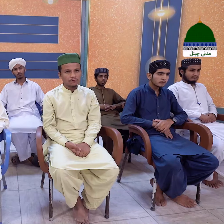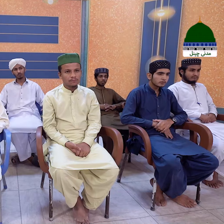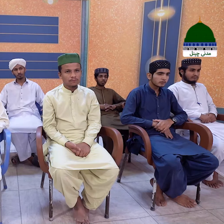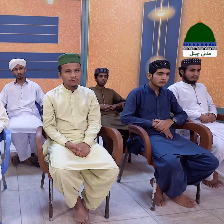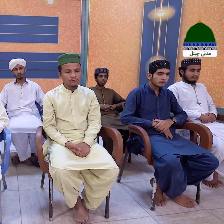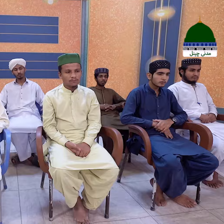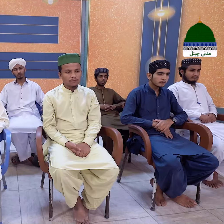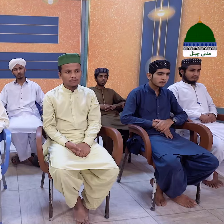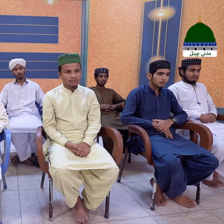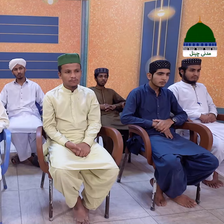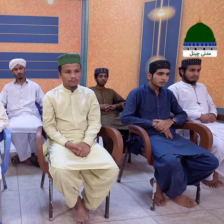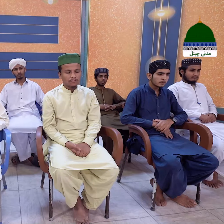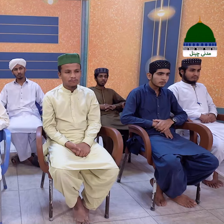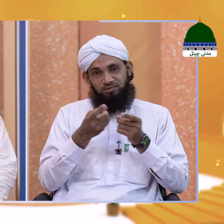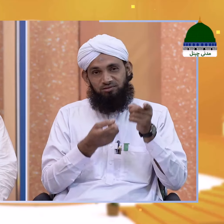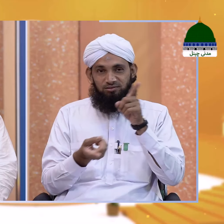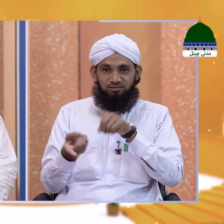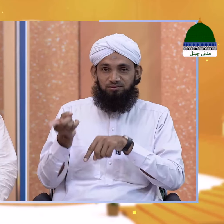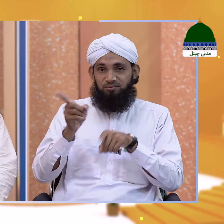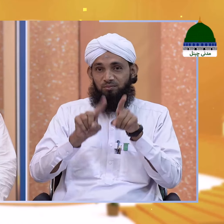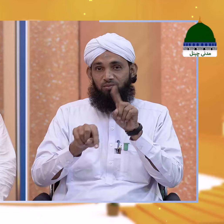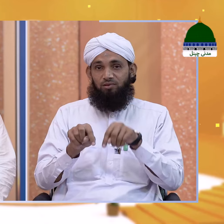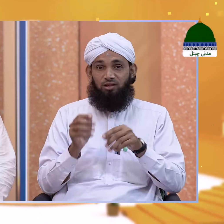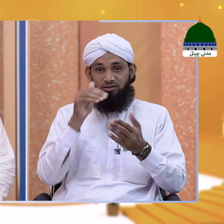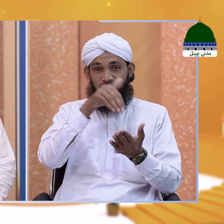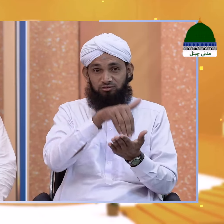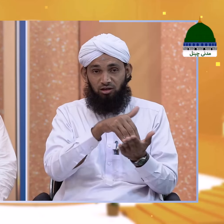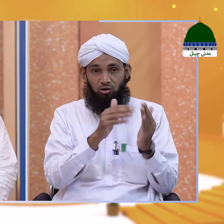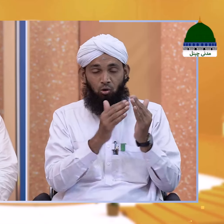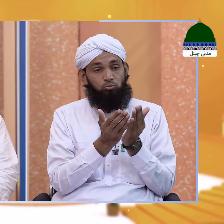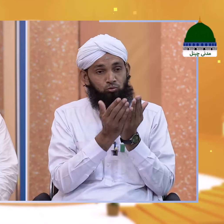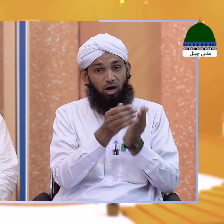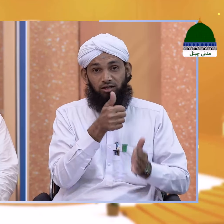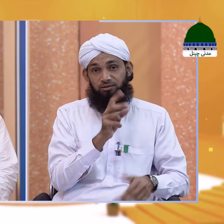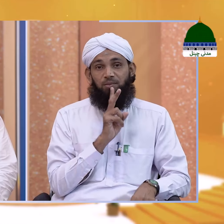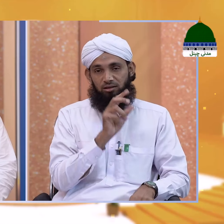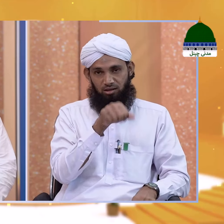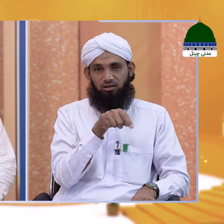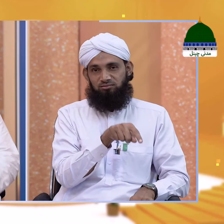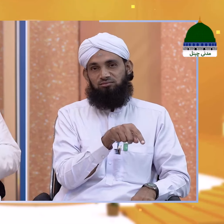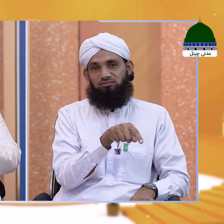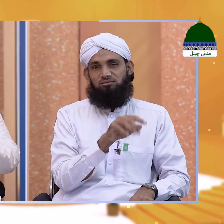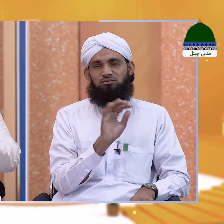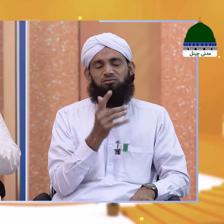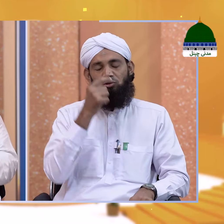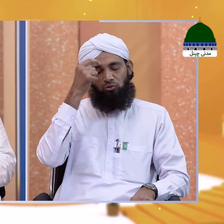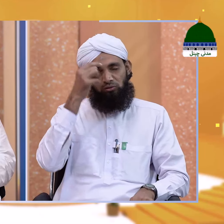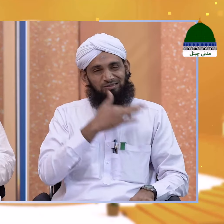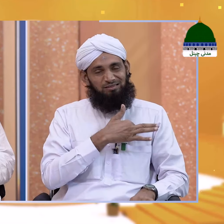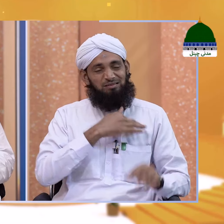کا دیا ہوا طریقہ یعنی تعزیت کتنی اچھی بات ہے نا؟ جب بندہ بالکل ٹوٹا ہوا ہو،